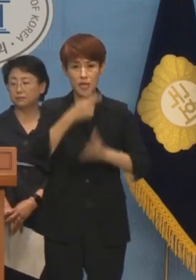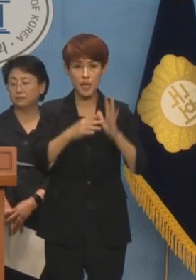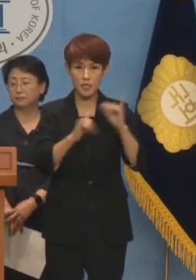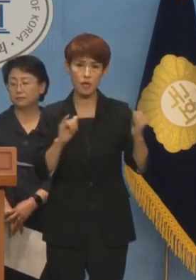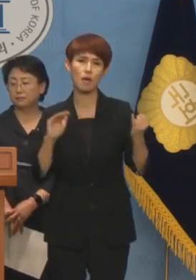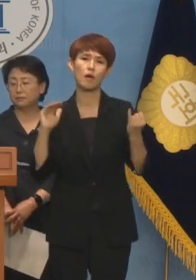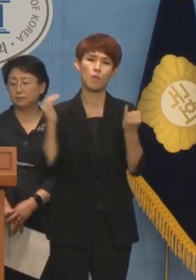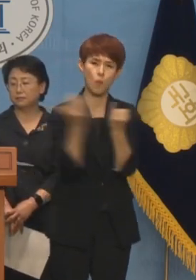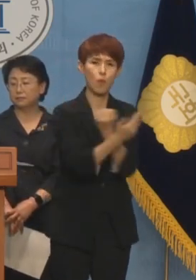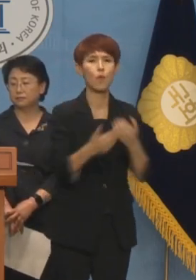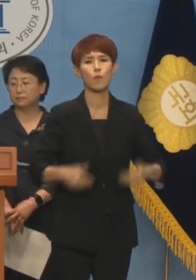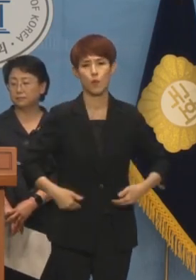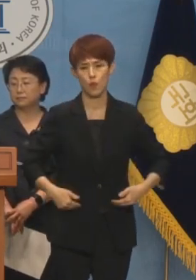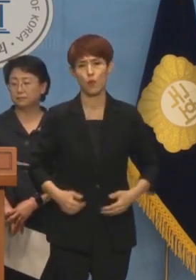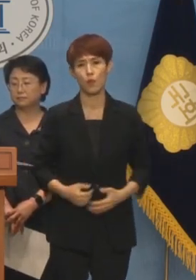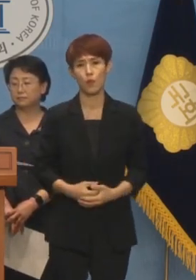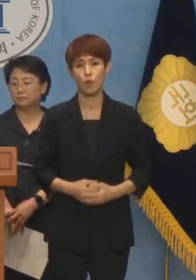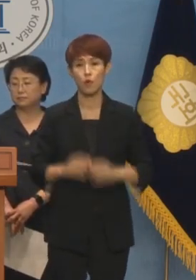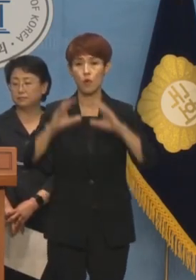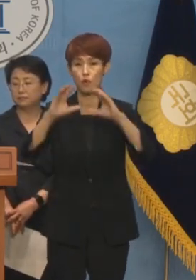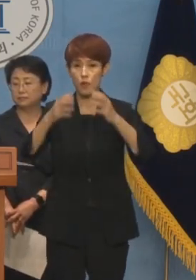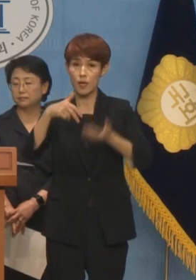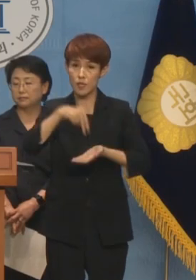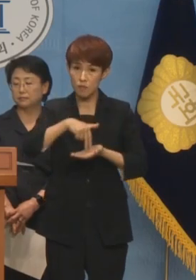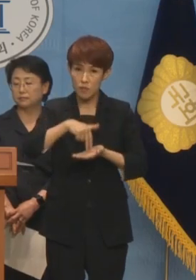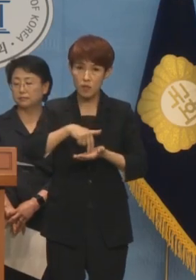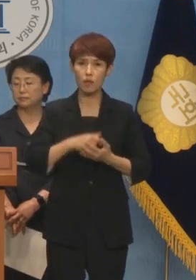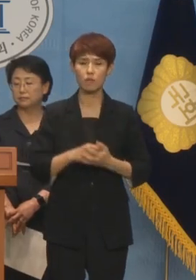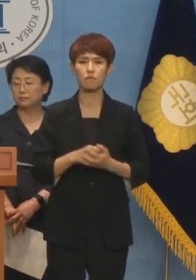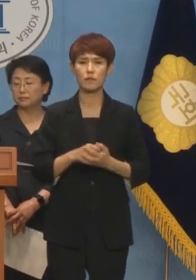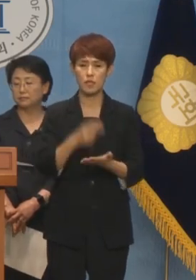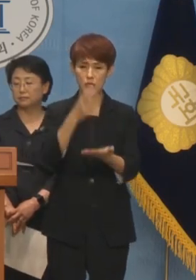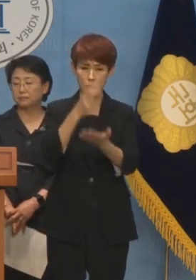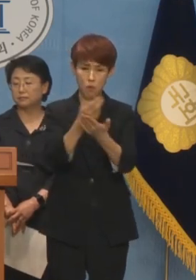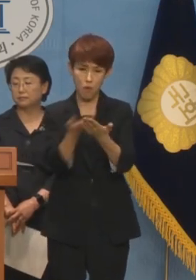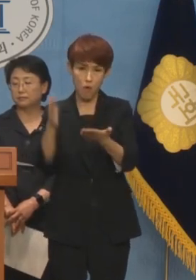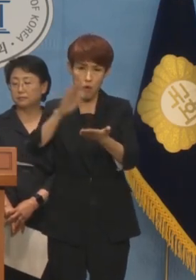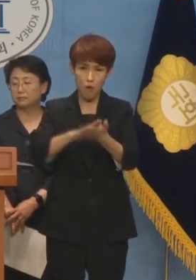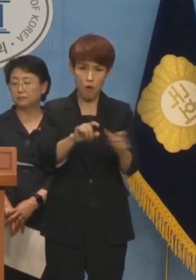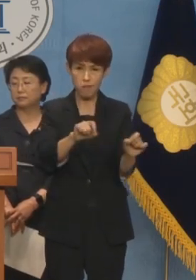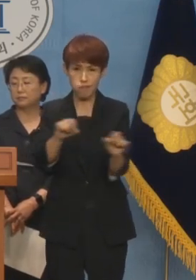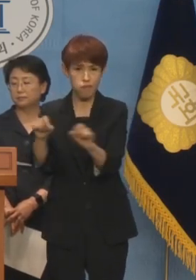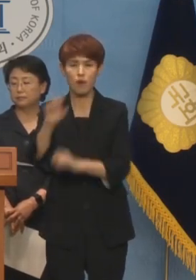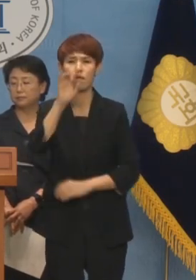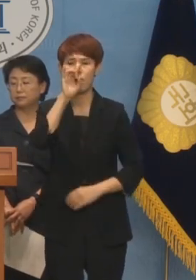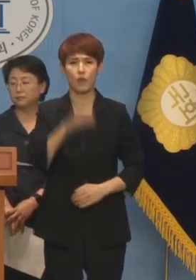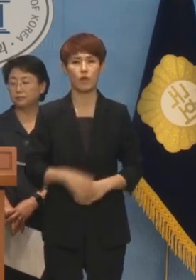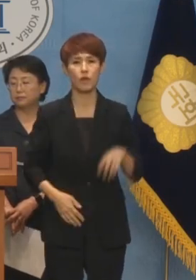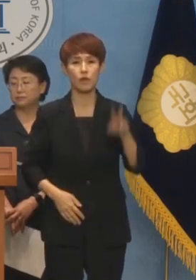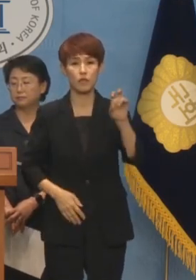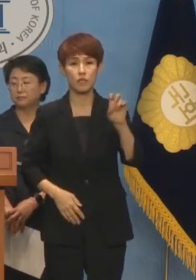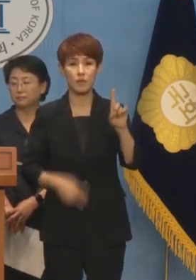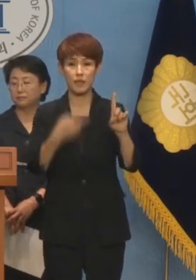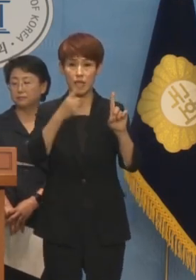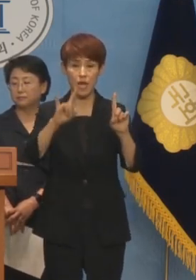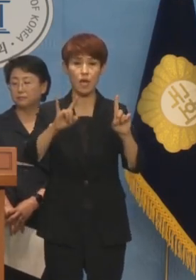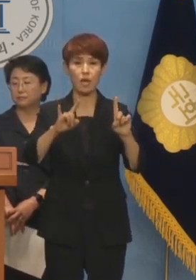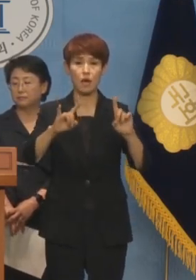보호해야 합니다. 국가는 더 이상 제도 개선을 미뤄서는 안 됩니다. 21대 국회에서 계류되어